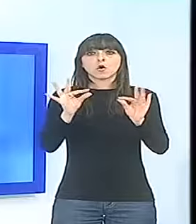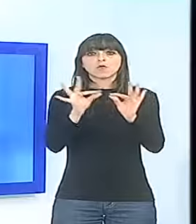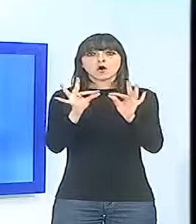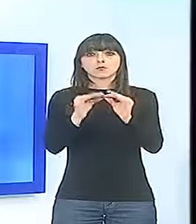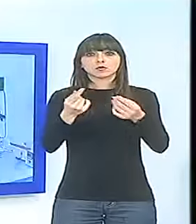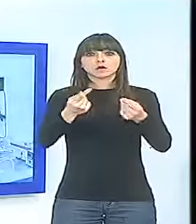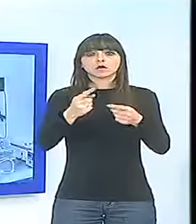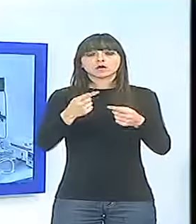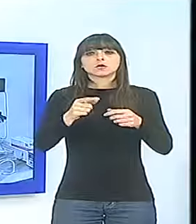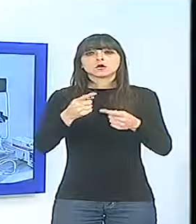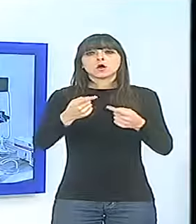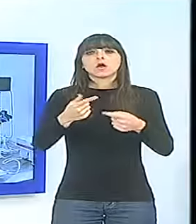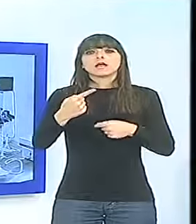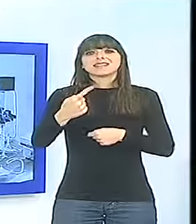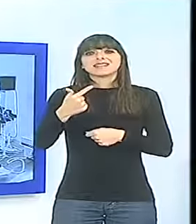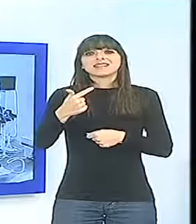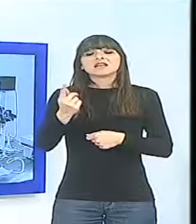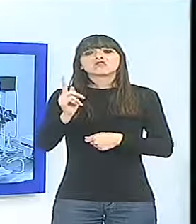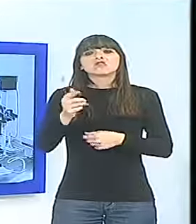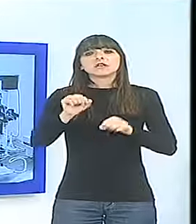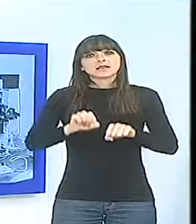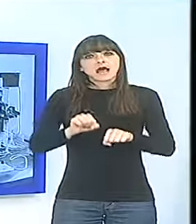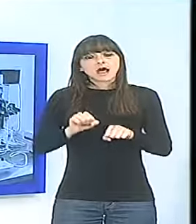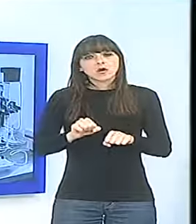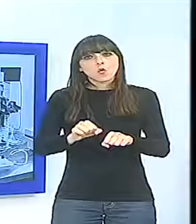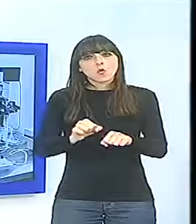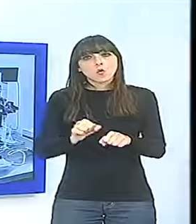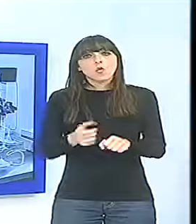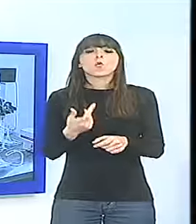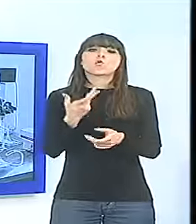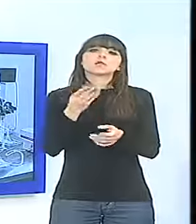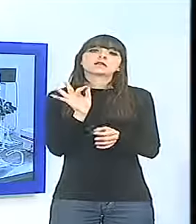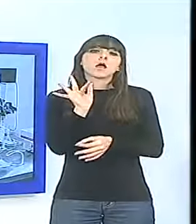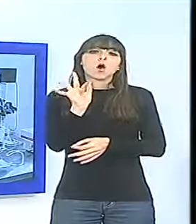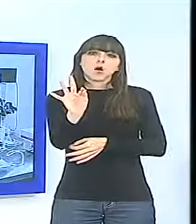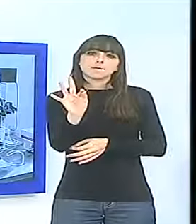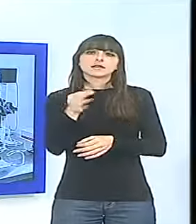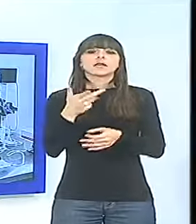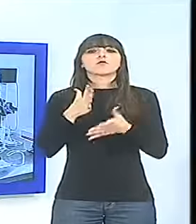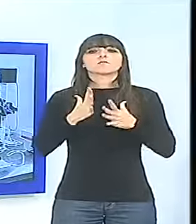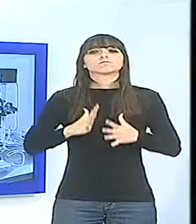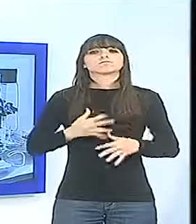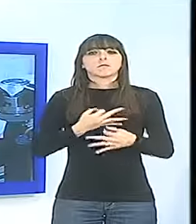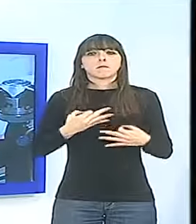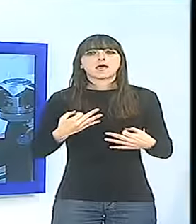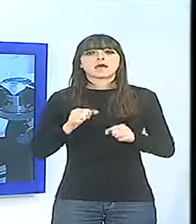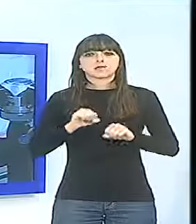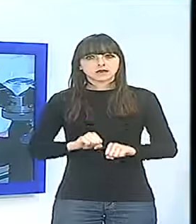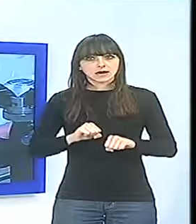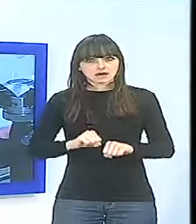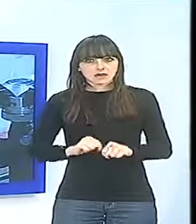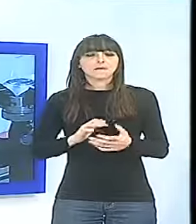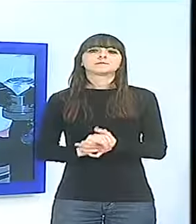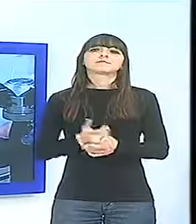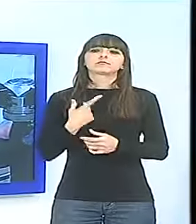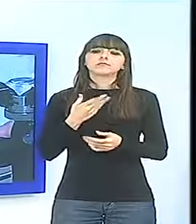TG Noi Salute, la rubrica curata dalla redazione del TG Noi dedicata al mondo del benessere e della sanità. Il nostro